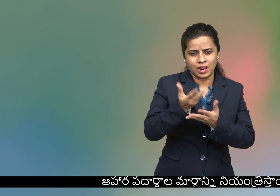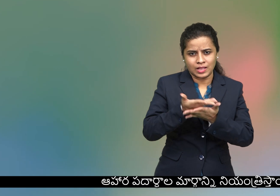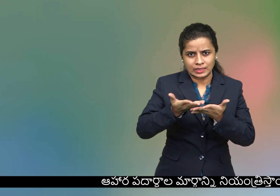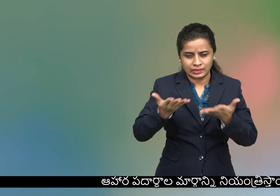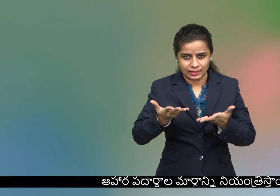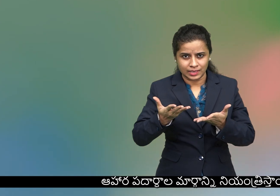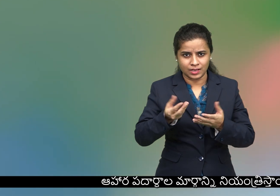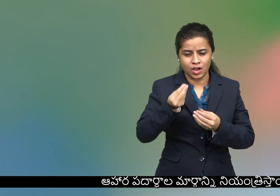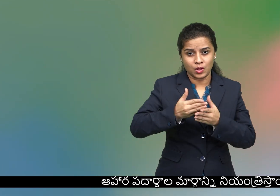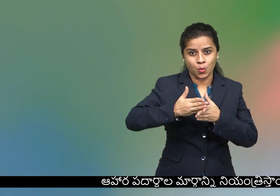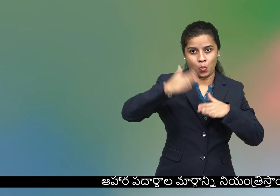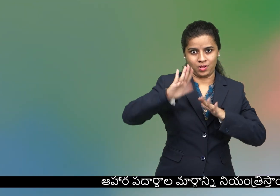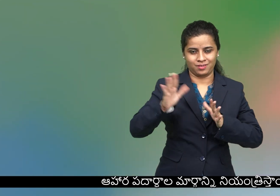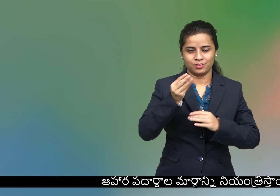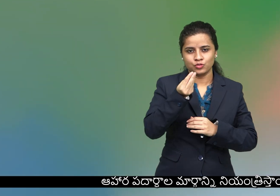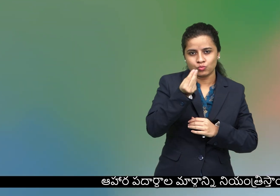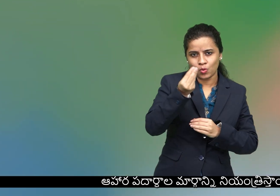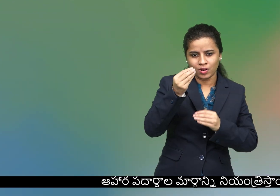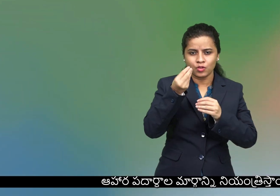పదార్థాల మార్గాన్ని నియంత్రిస్తాయి.